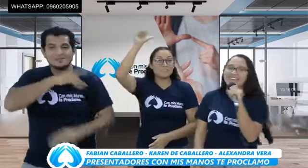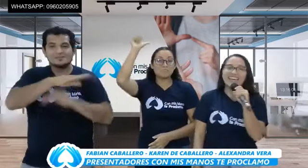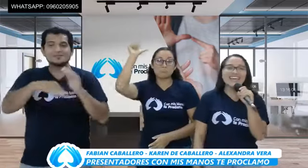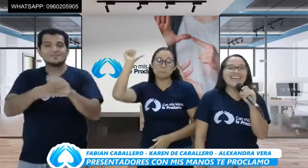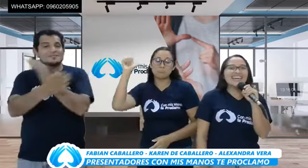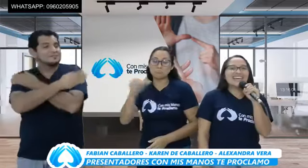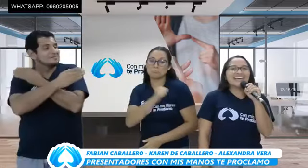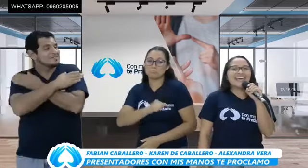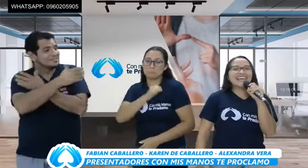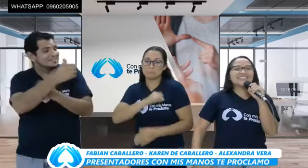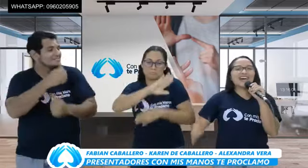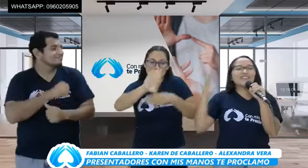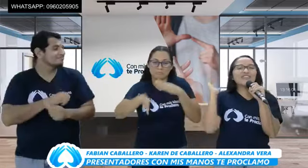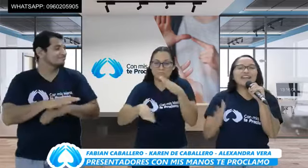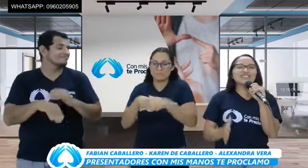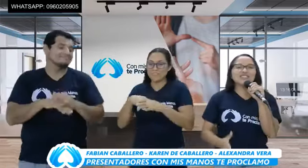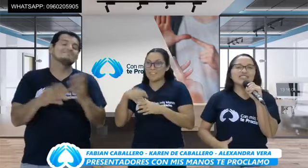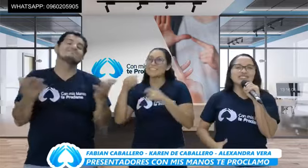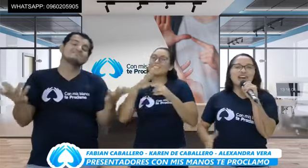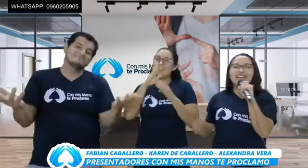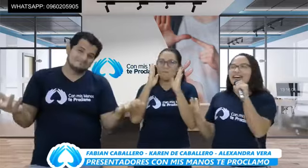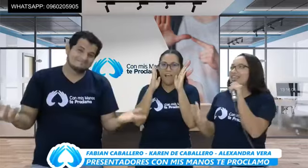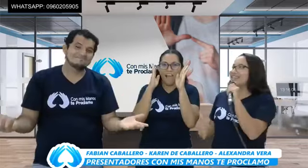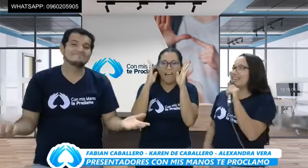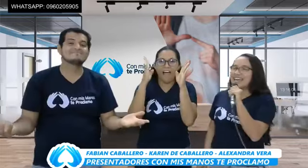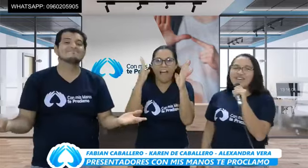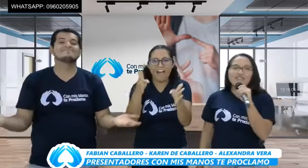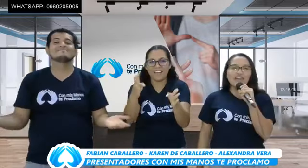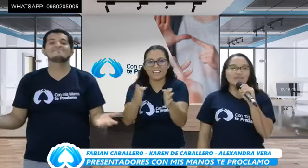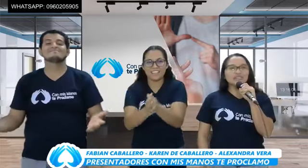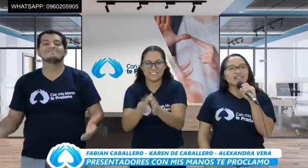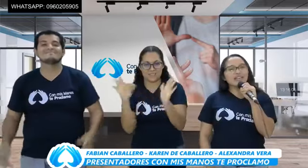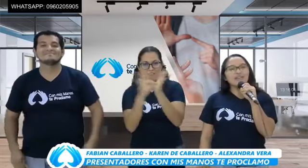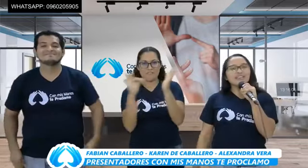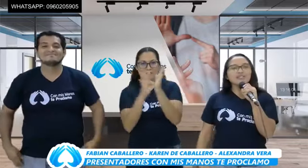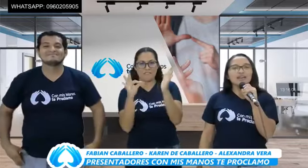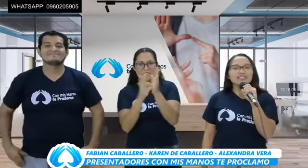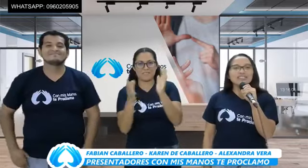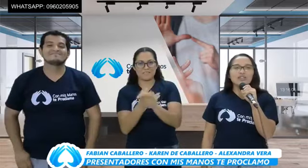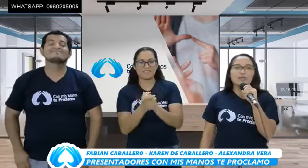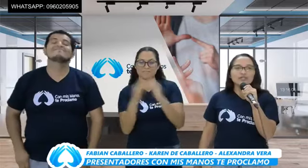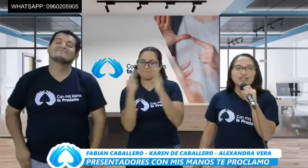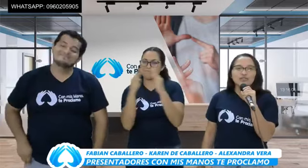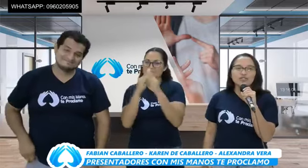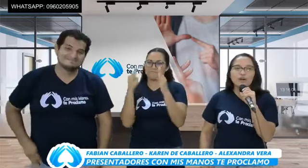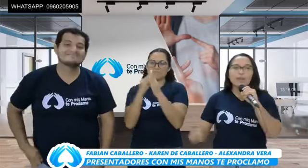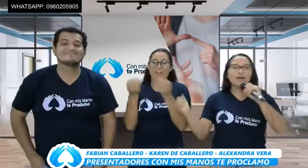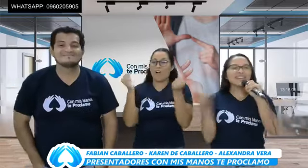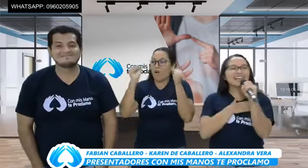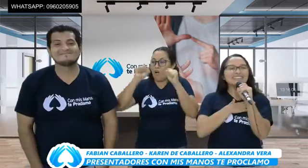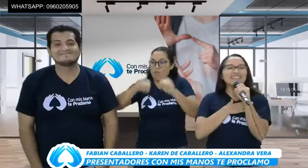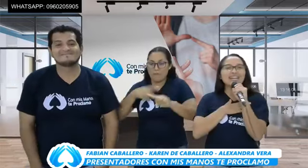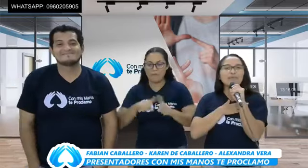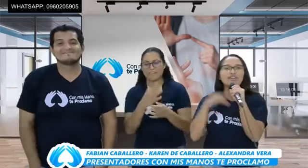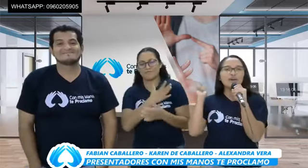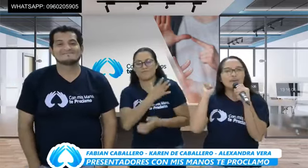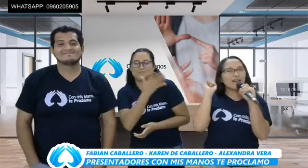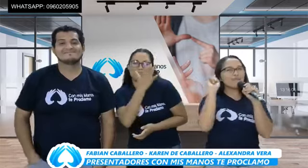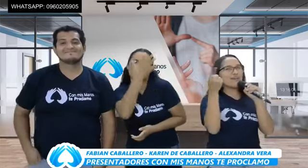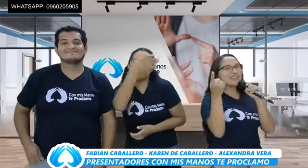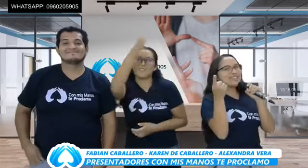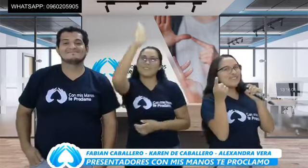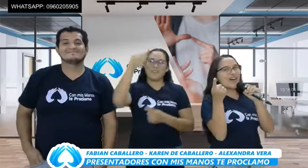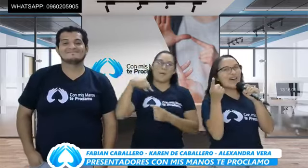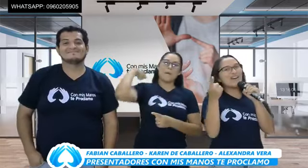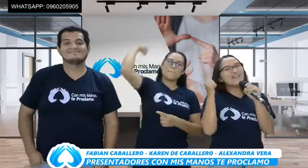Andrea también, que está fiel, sintonizada ahí en Facebook a través de su casita. No pudo estar con nosotros, pero aquí la extrañamos y nos